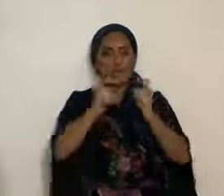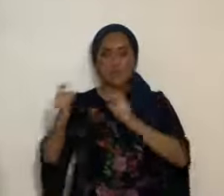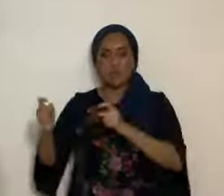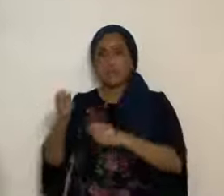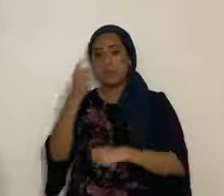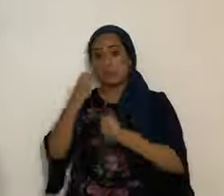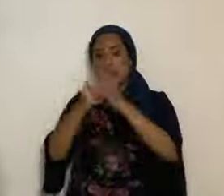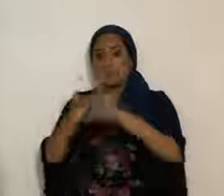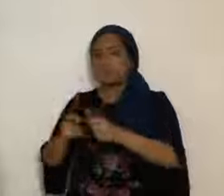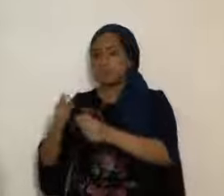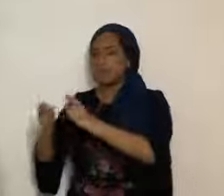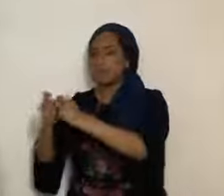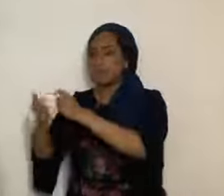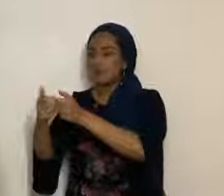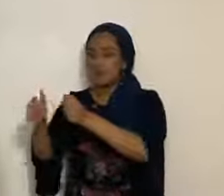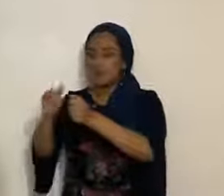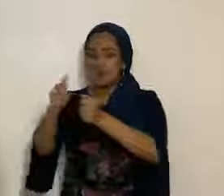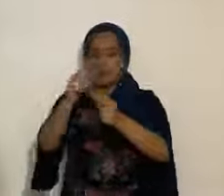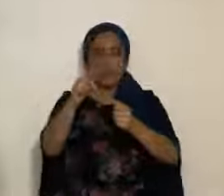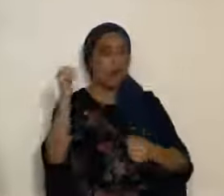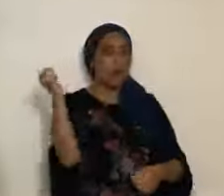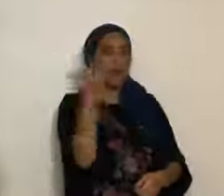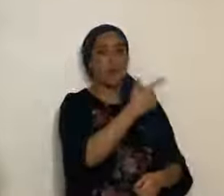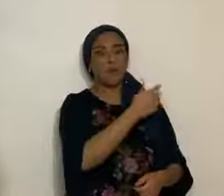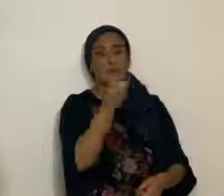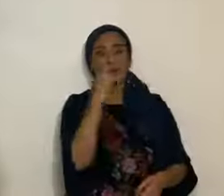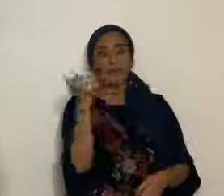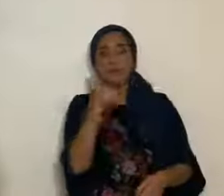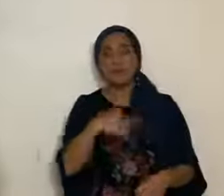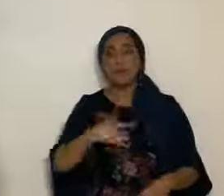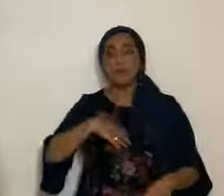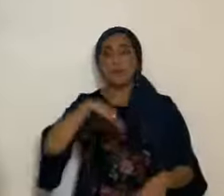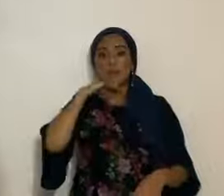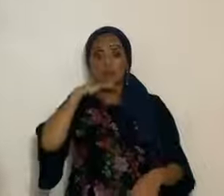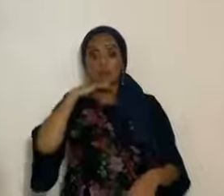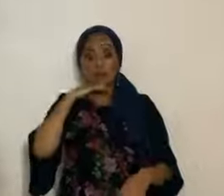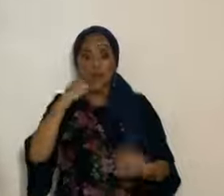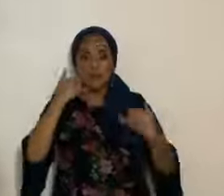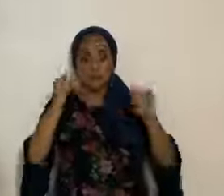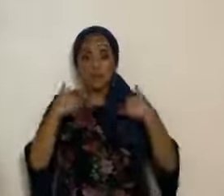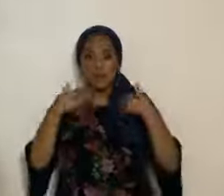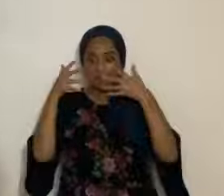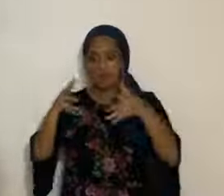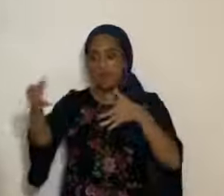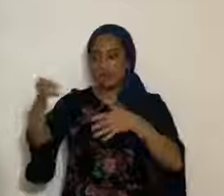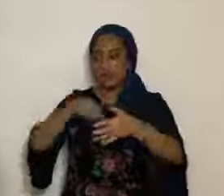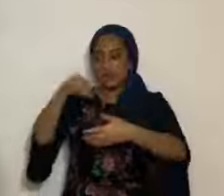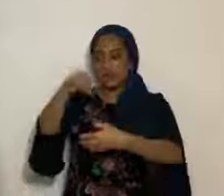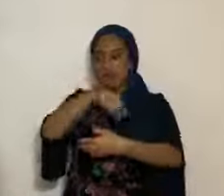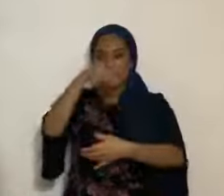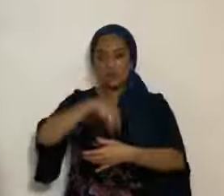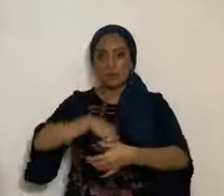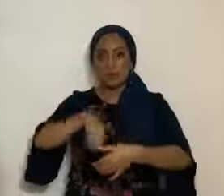a la multitud. Y comieron todos y se saciaron, y recogieron lo que sobró de los pedazos, 7 canastas